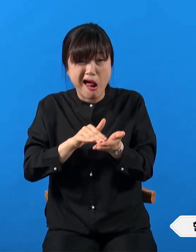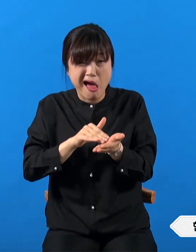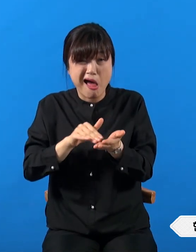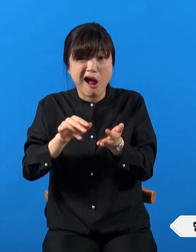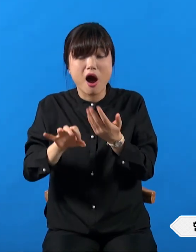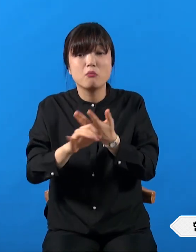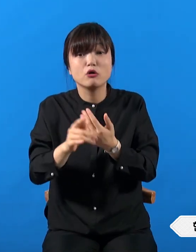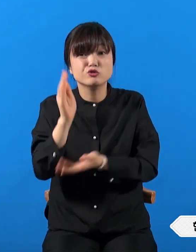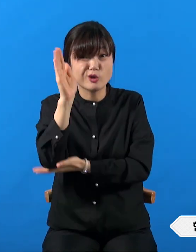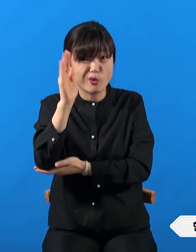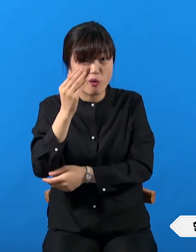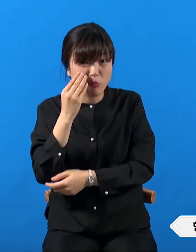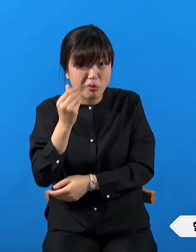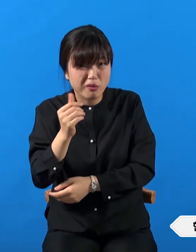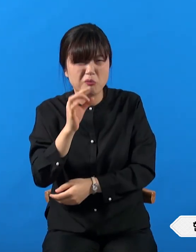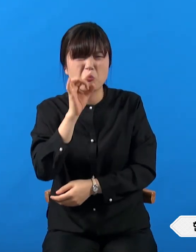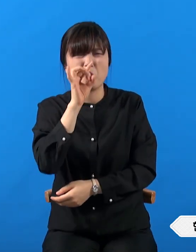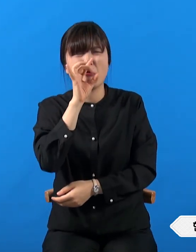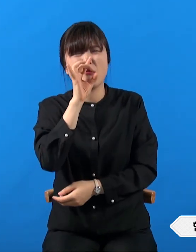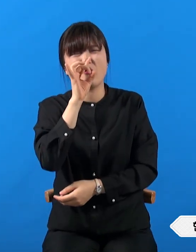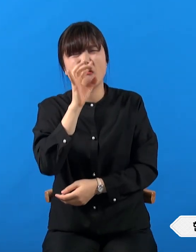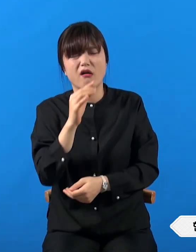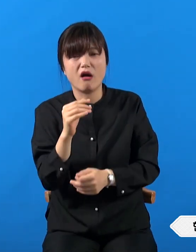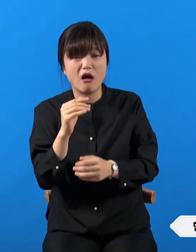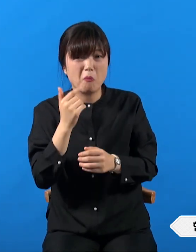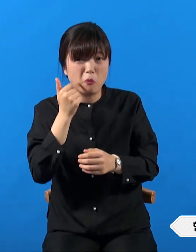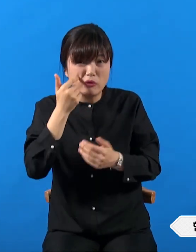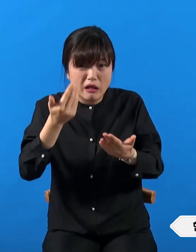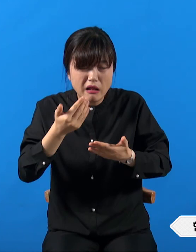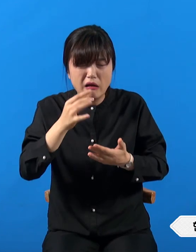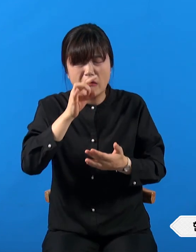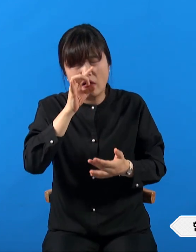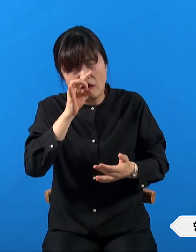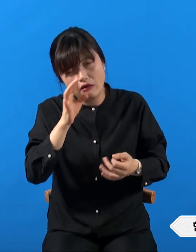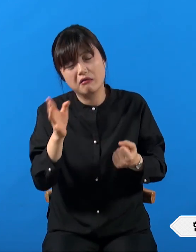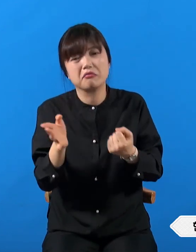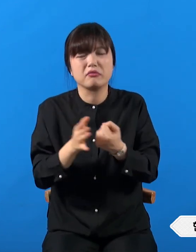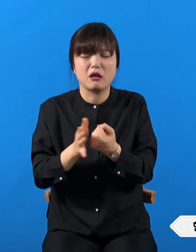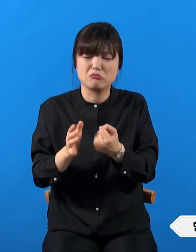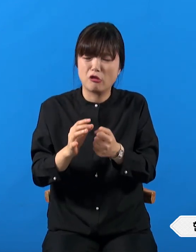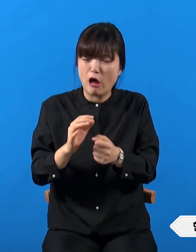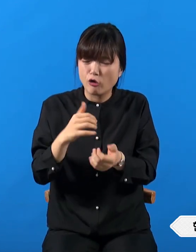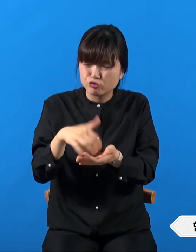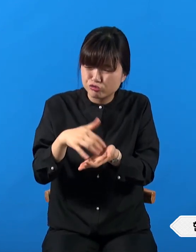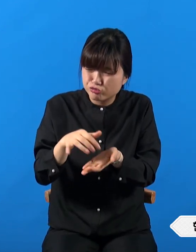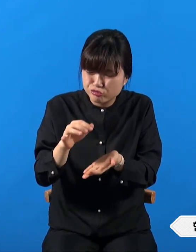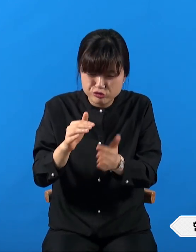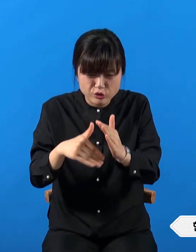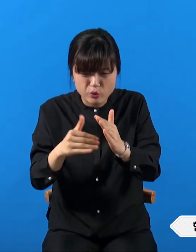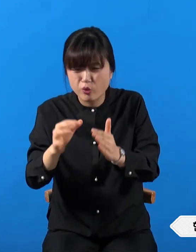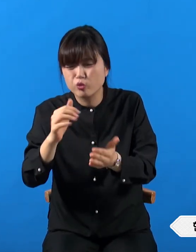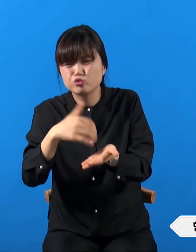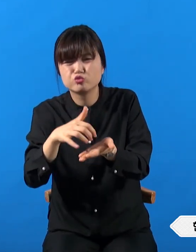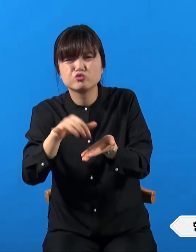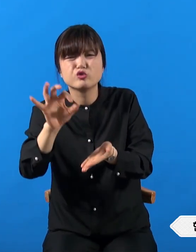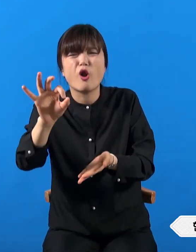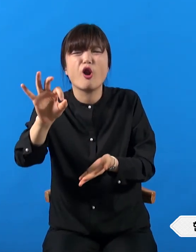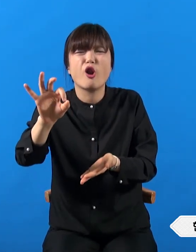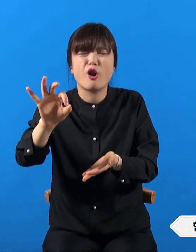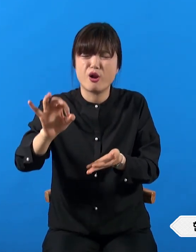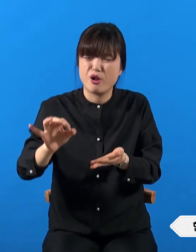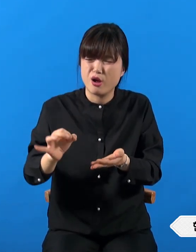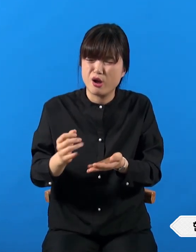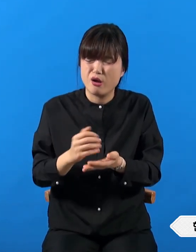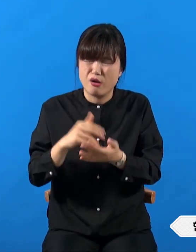무슨 설교가 제대로 되겠습니까? 목회가 제대로 되겠습니까? 10여 명도 안 되는 교인들 데리고